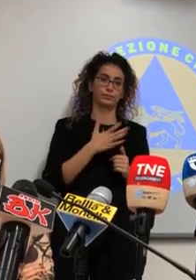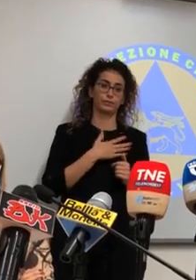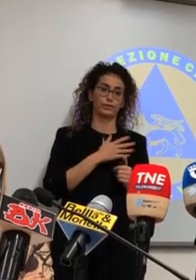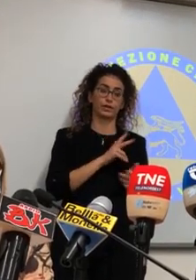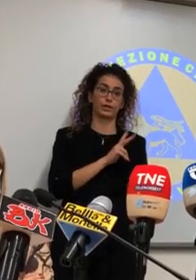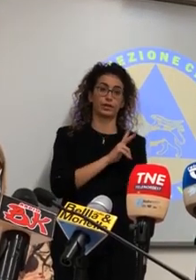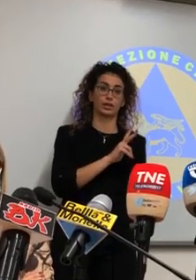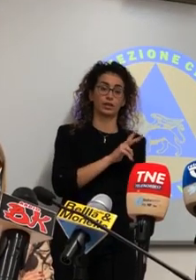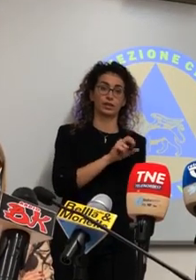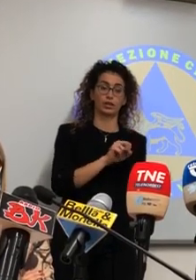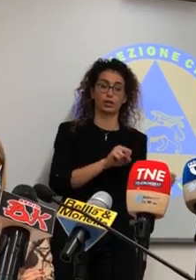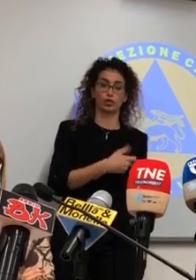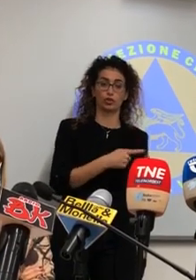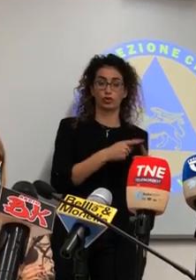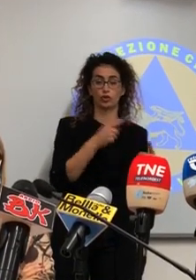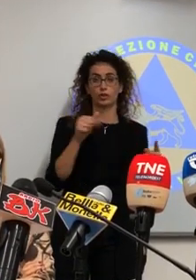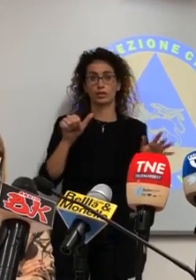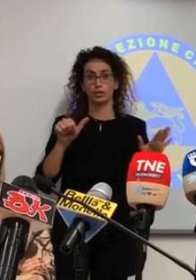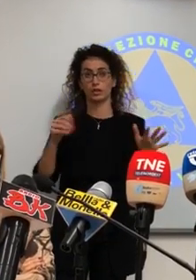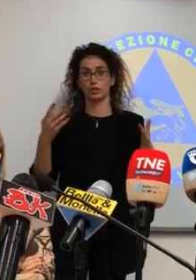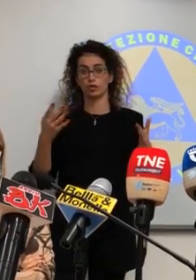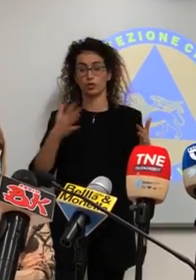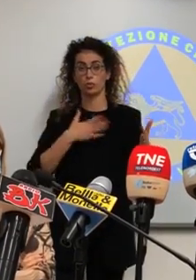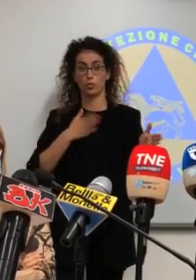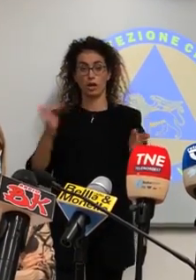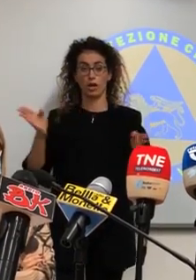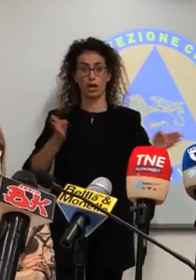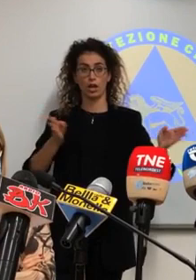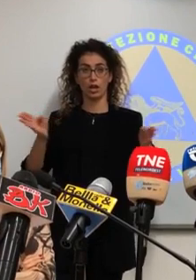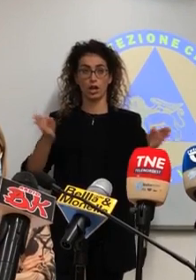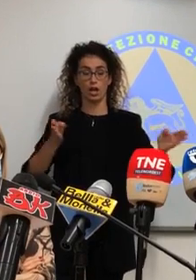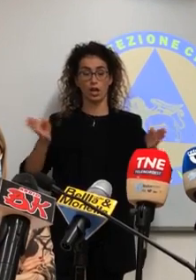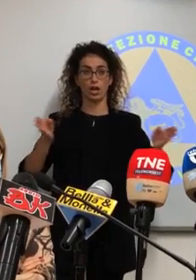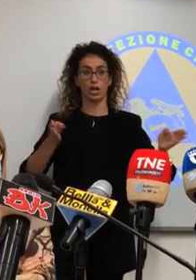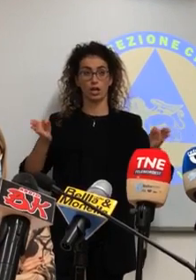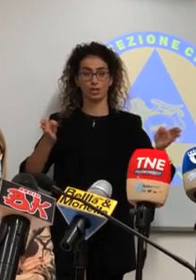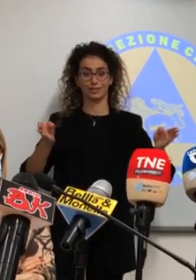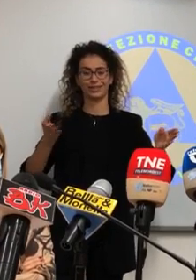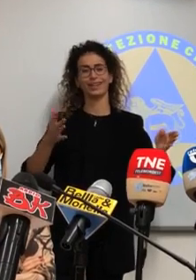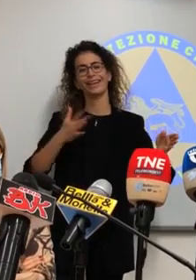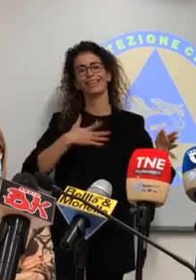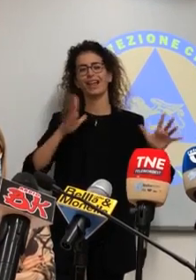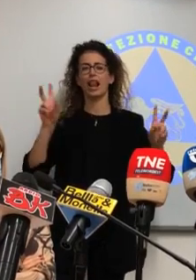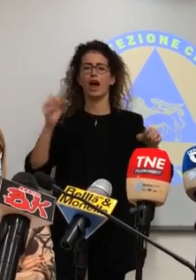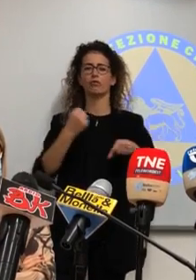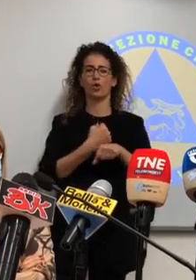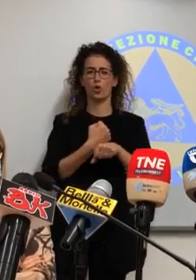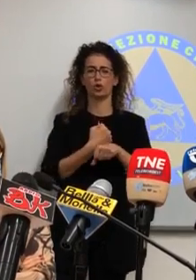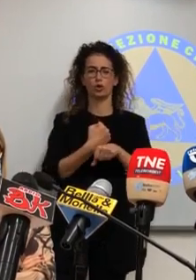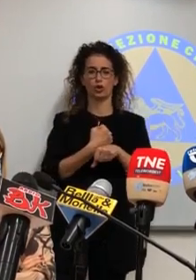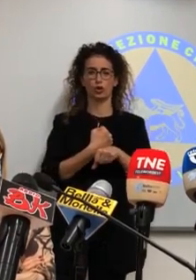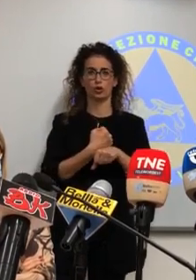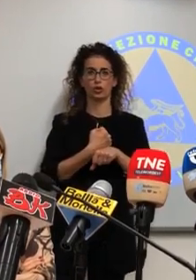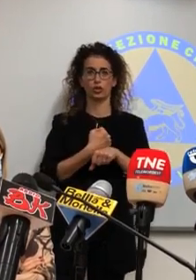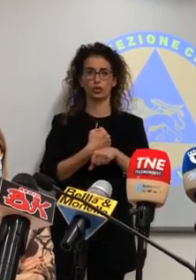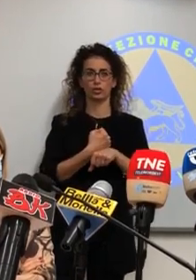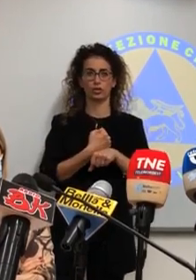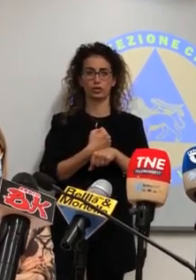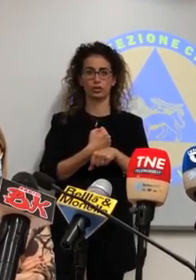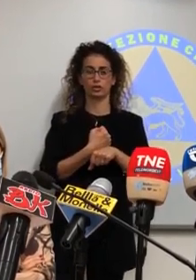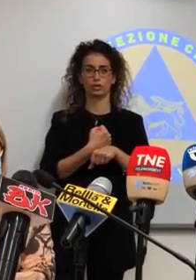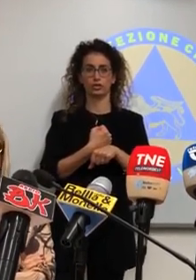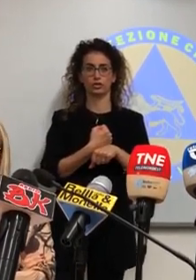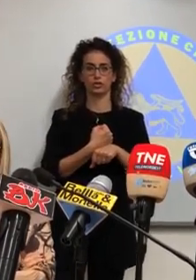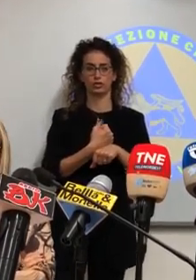65 anni abbiamo 590.000 persone, quelle che definivamo in età lavorativa, per